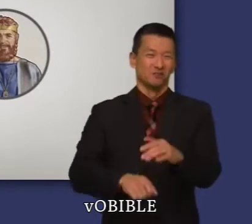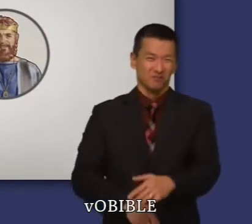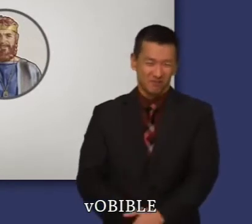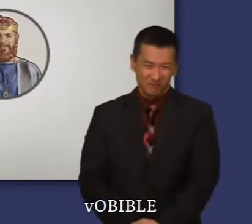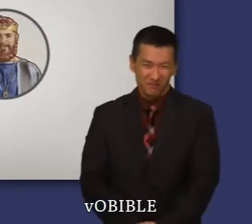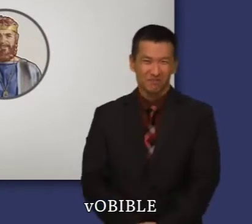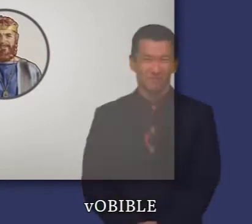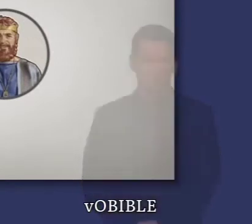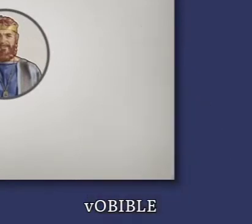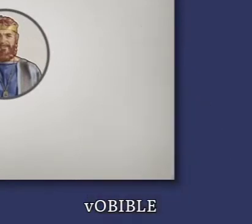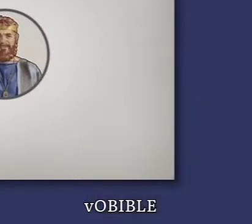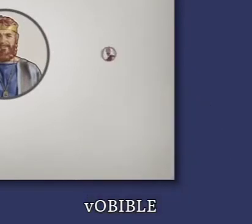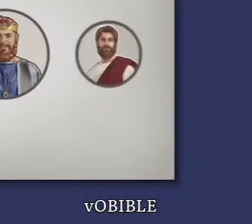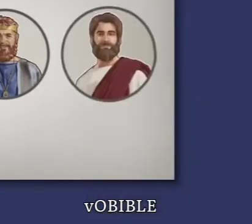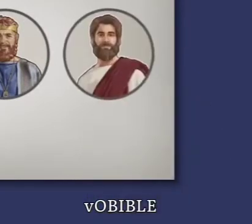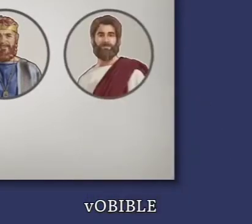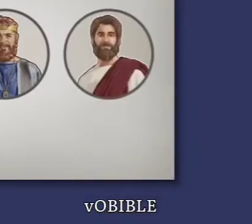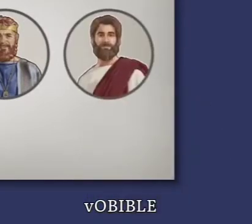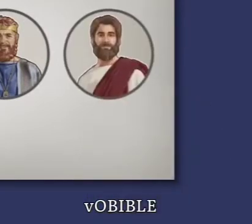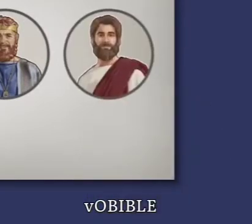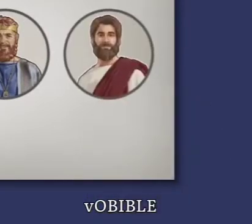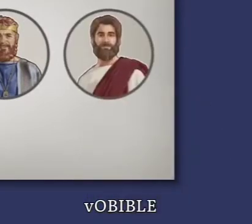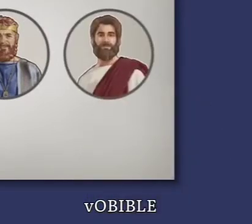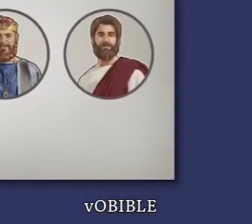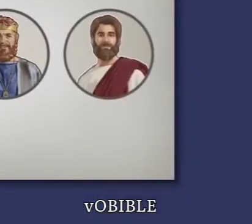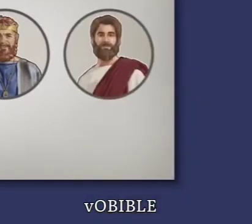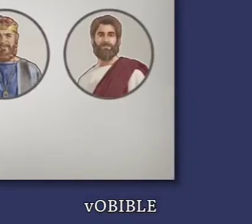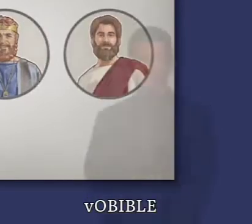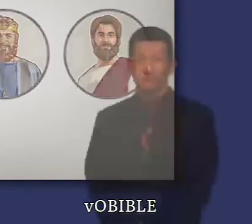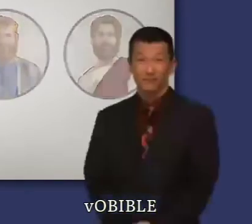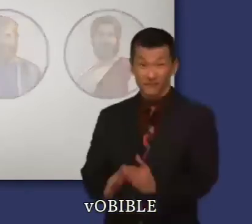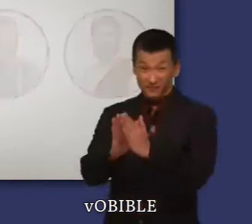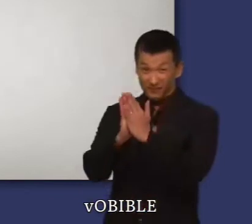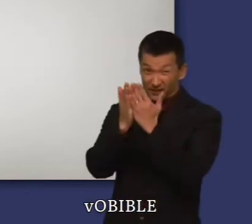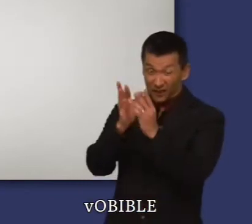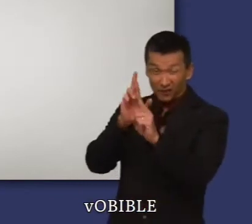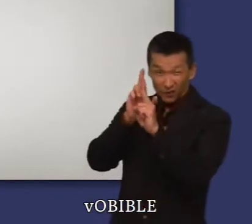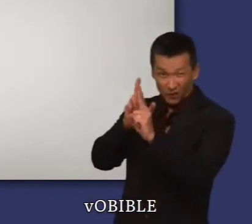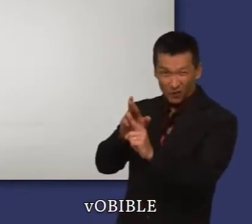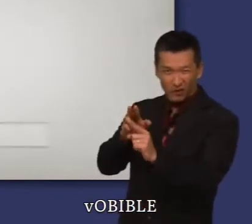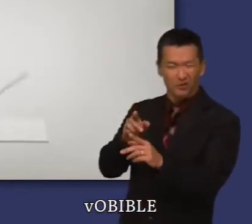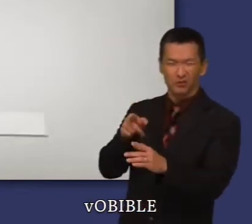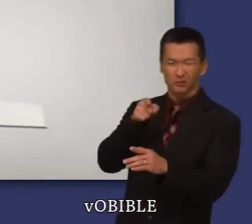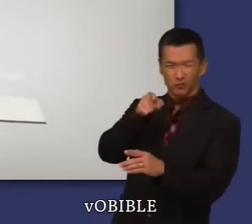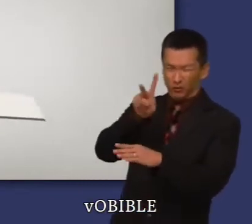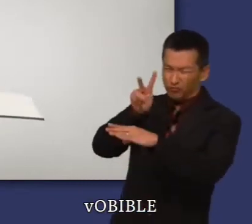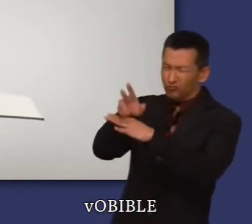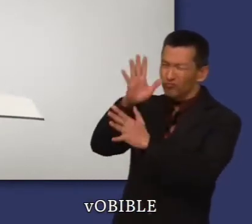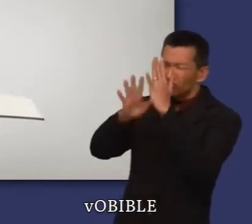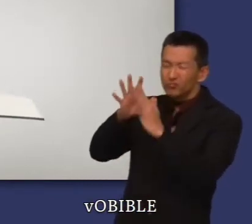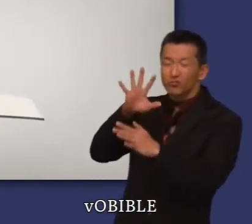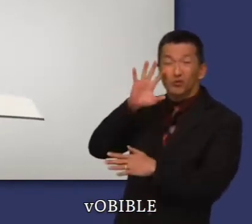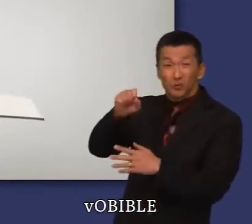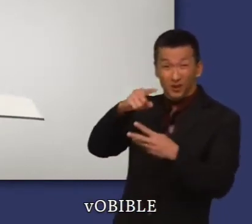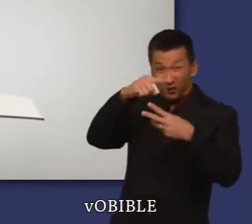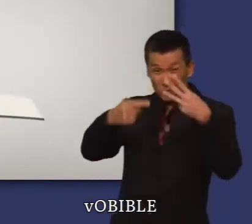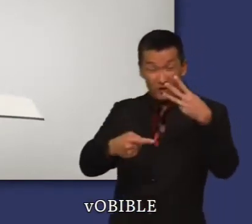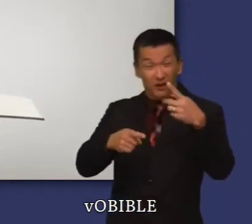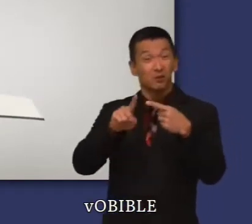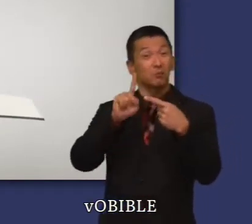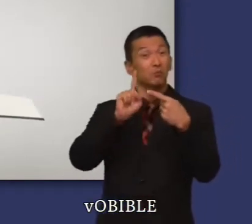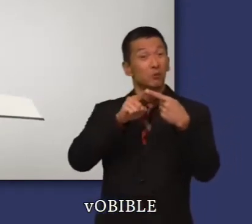Boaz est un bel exemple d'obéissance à Jéhovah. Il a fait tout ce qui était en son pouvoir pour aider Noémie et Ruth en